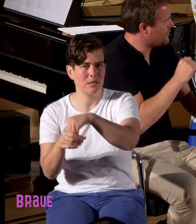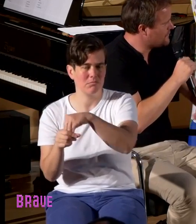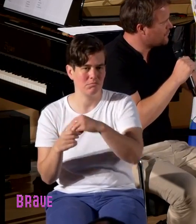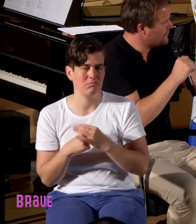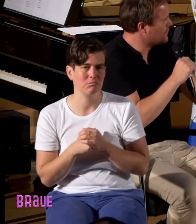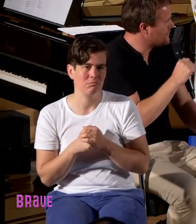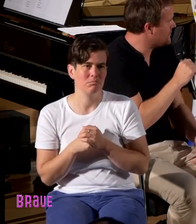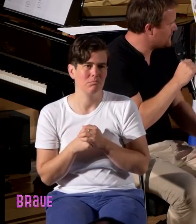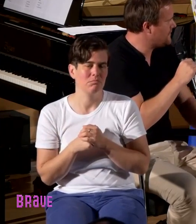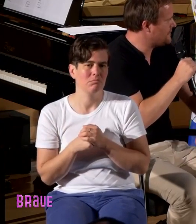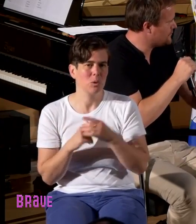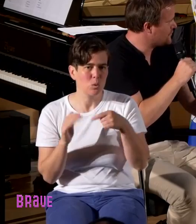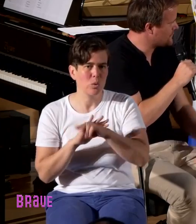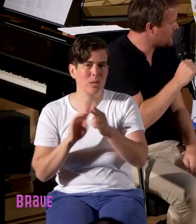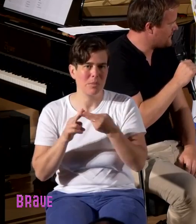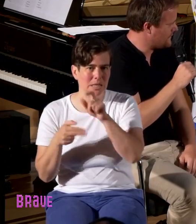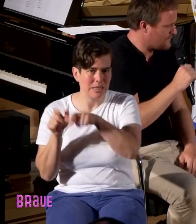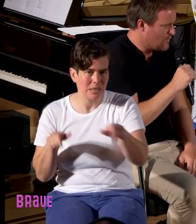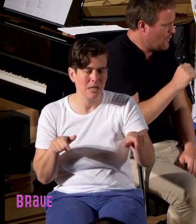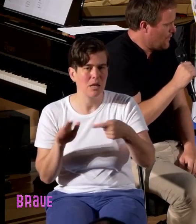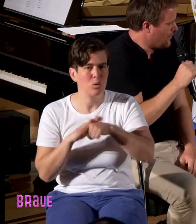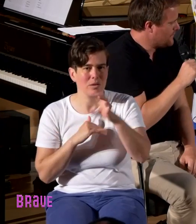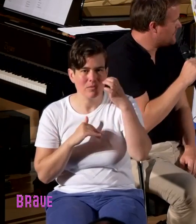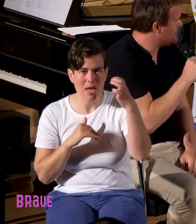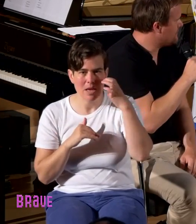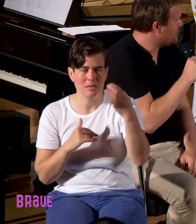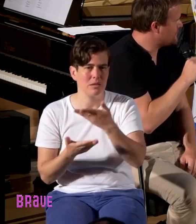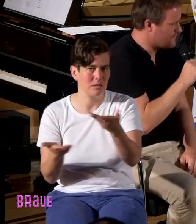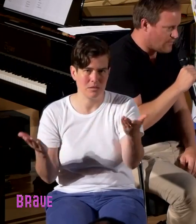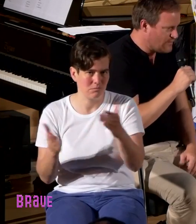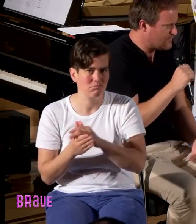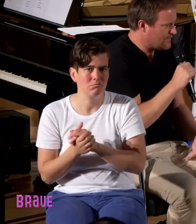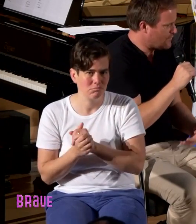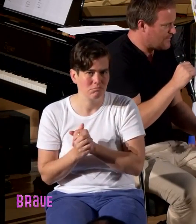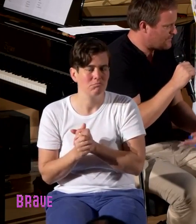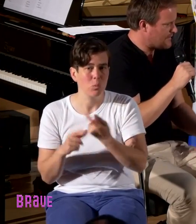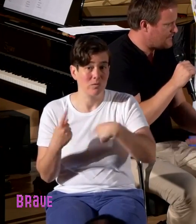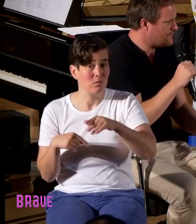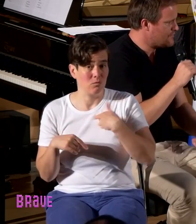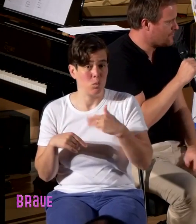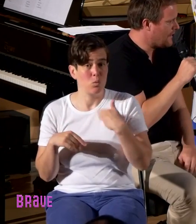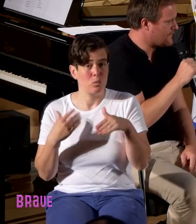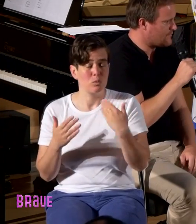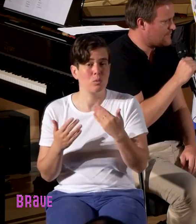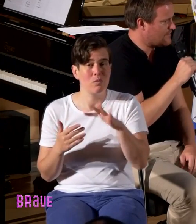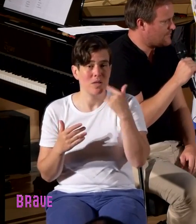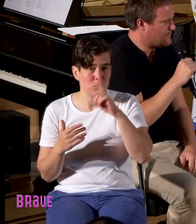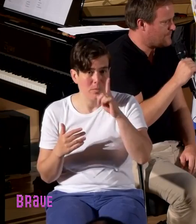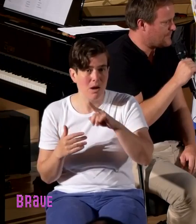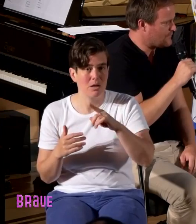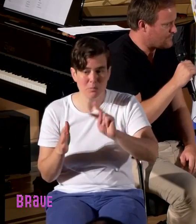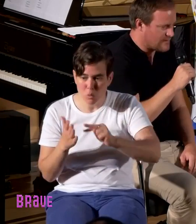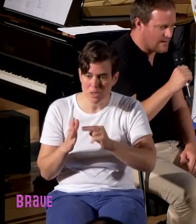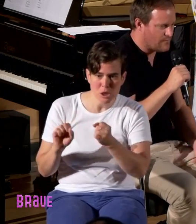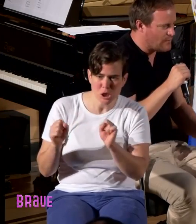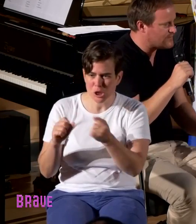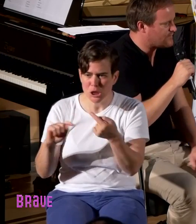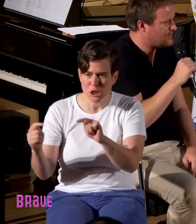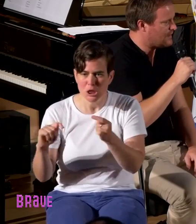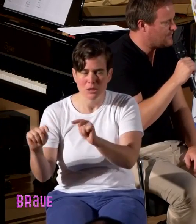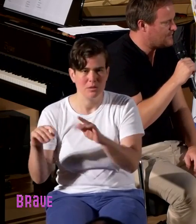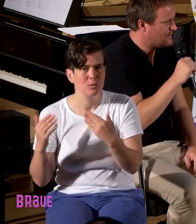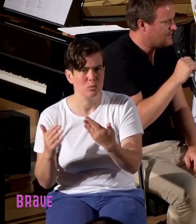politisiert worden durch unsere Mitglieder, durch unsere Fans und wir freuen uns darüber und es macht sehr viel Spaß und wir